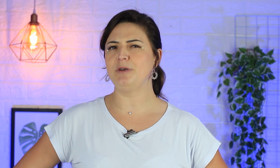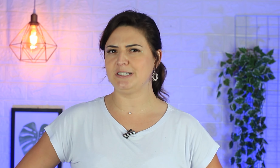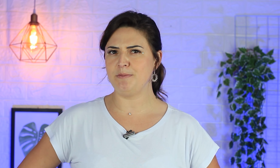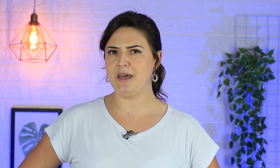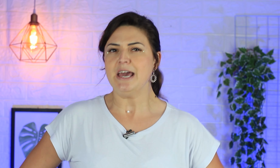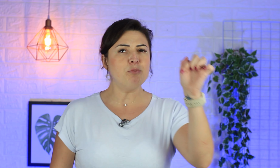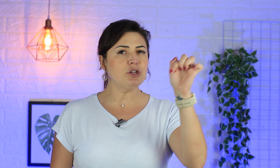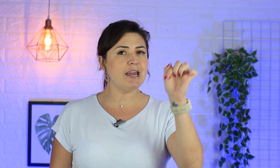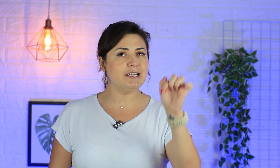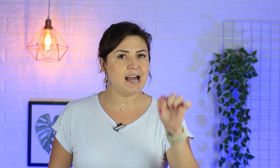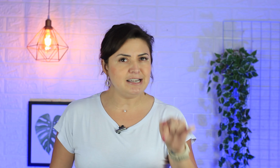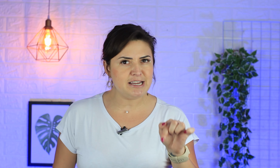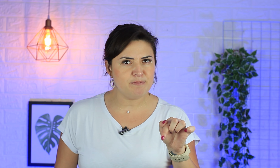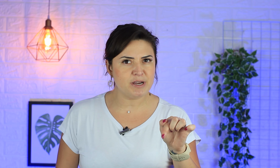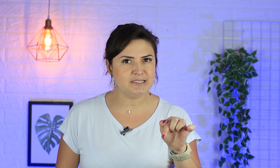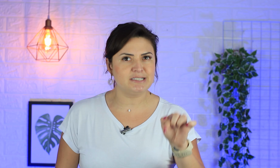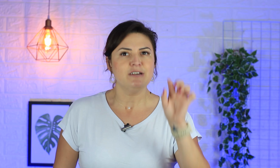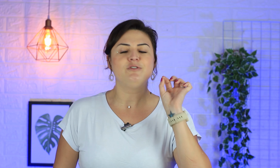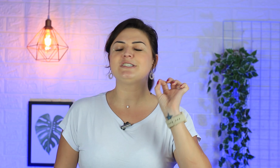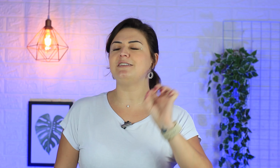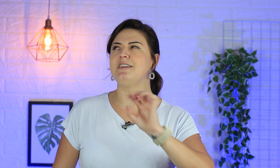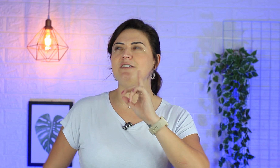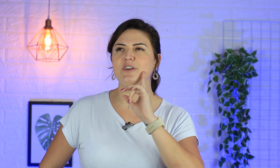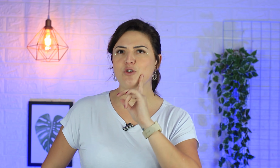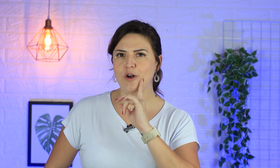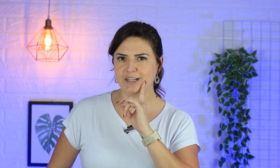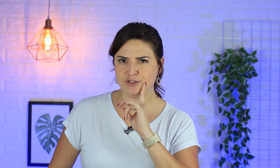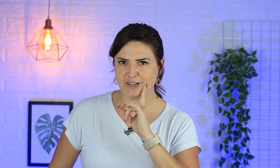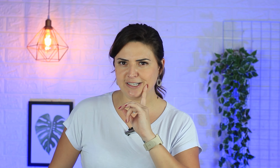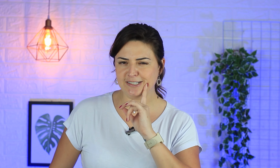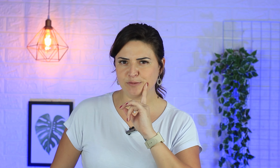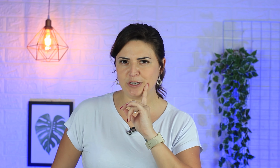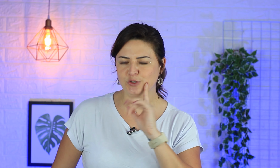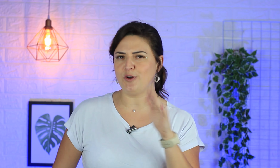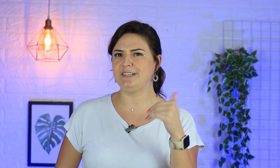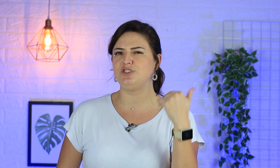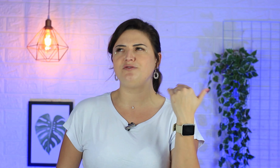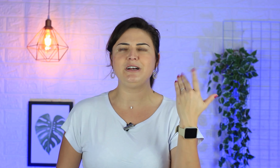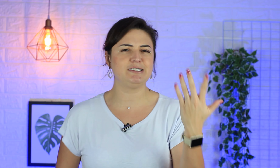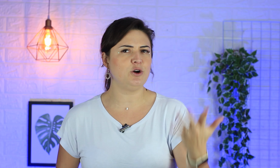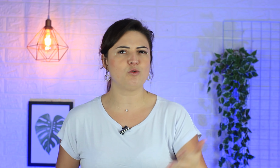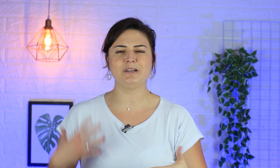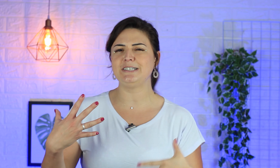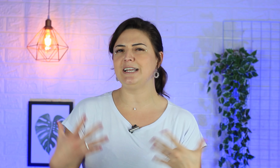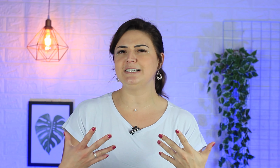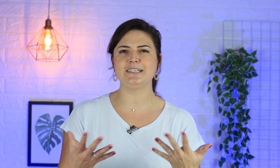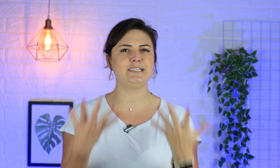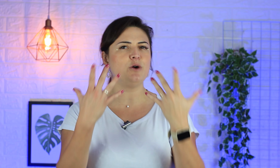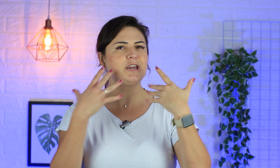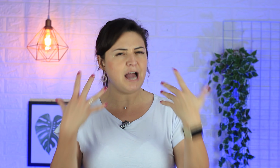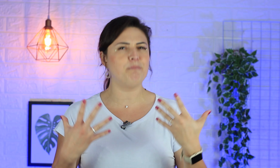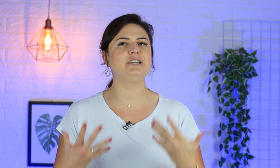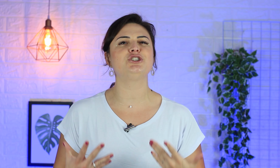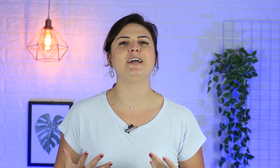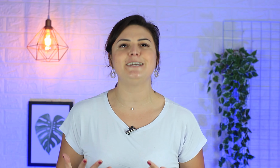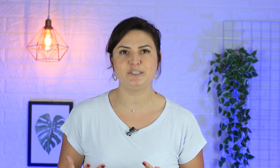perceber? E por que que na Libras você teria vergonha de fazer as expressões, de fazer alguma sinalização e caprichar na